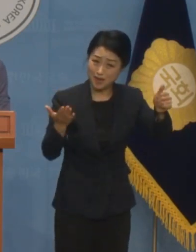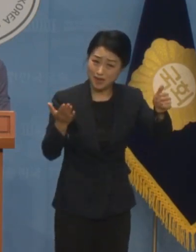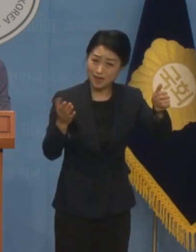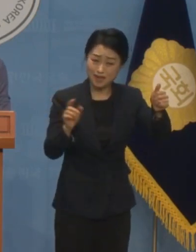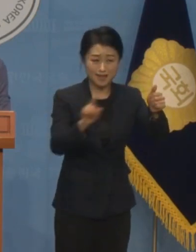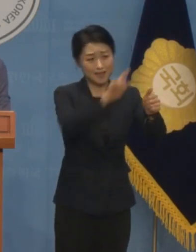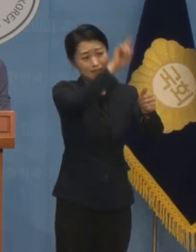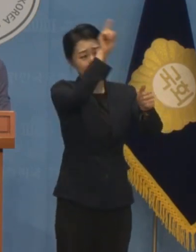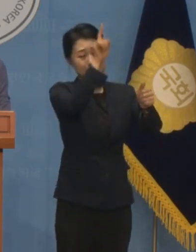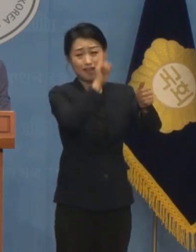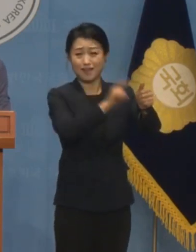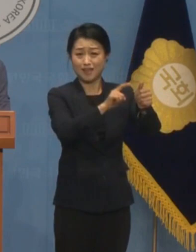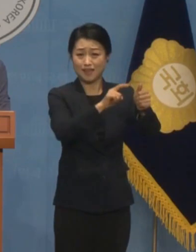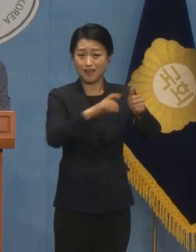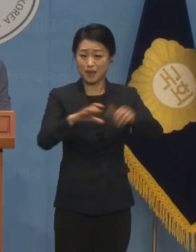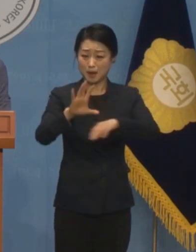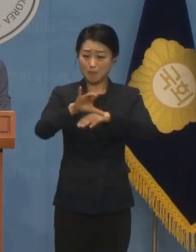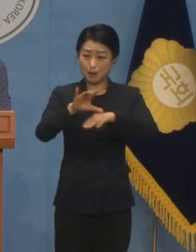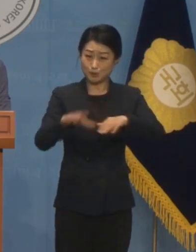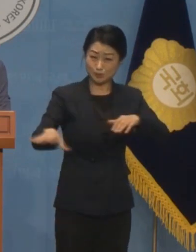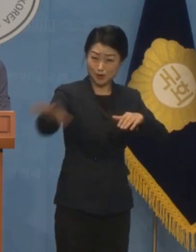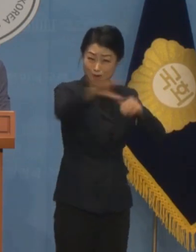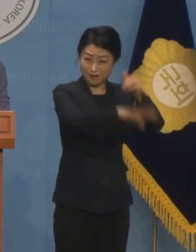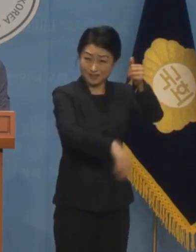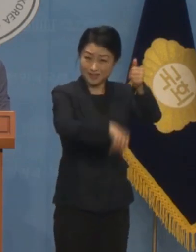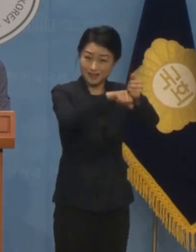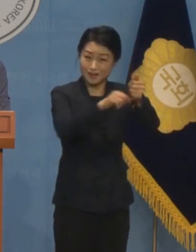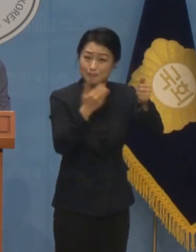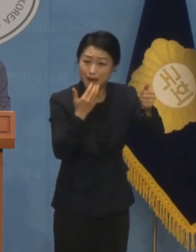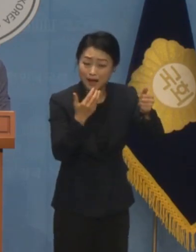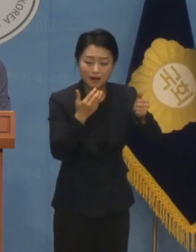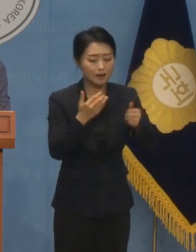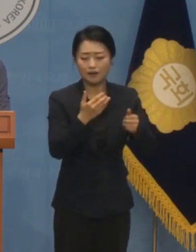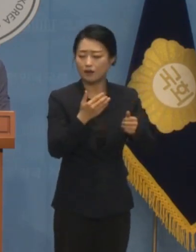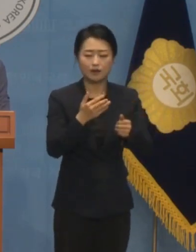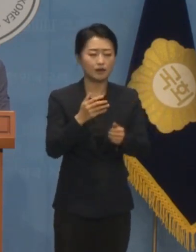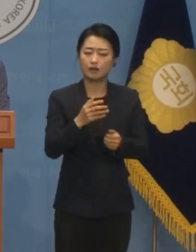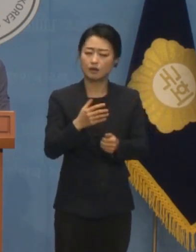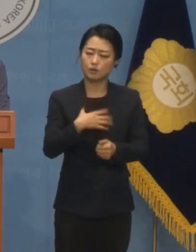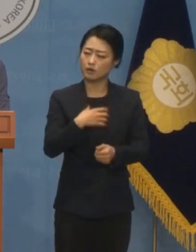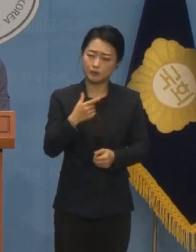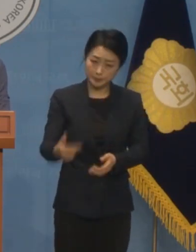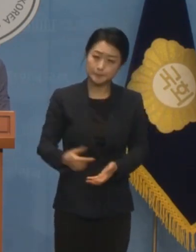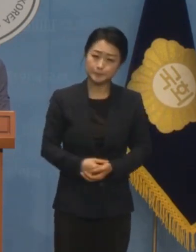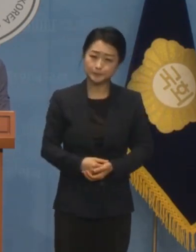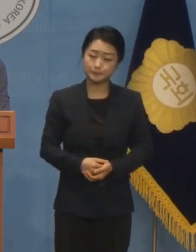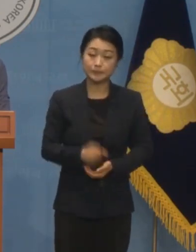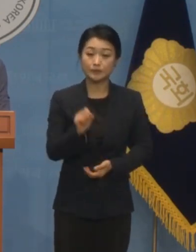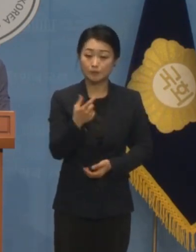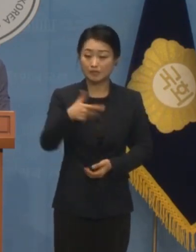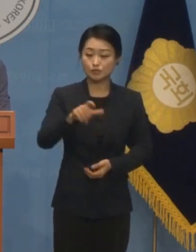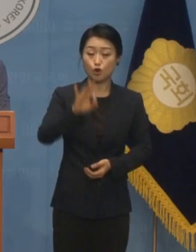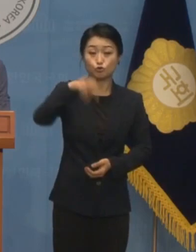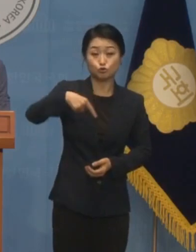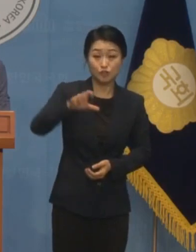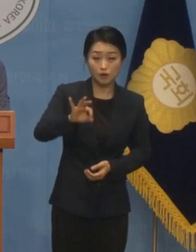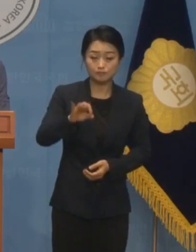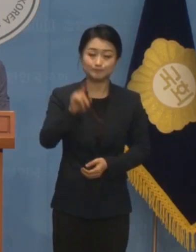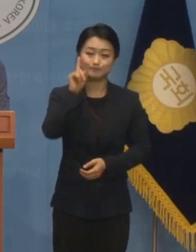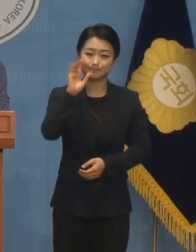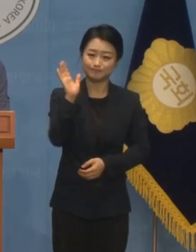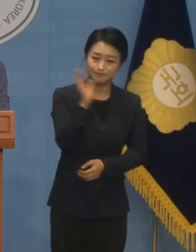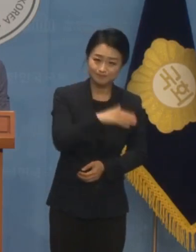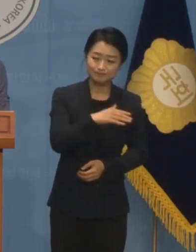전반을 좌지우지한다는 것은 전혀 다른 차원의 문제입니다. 이로 인해 정우성 씨는